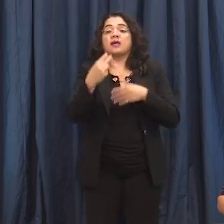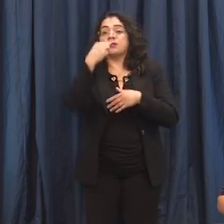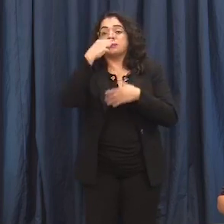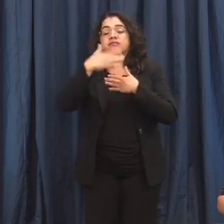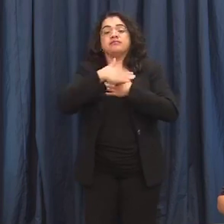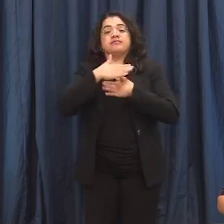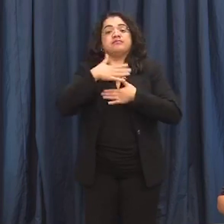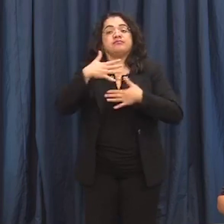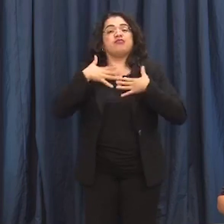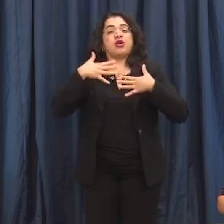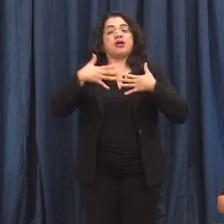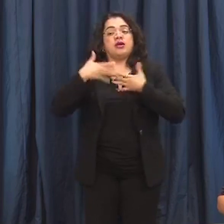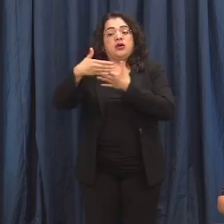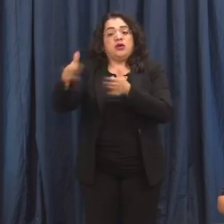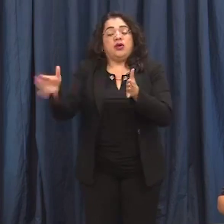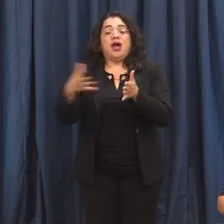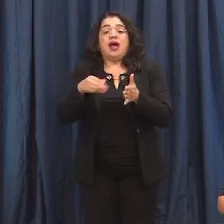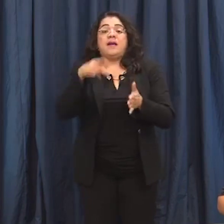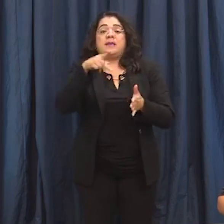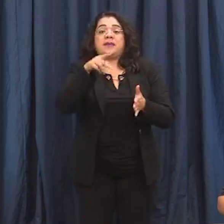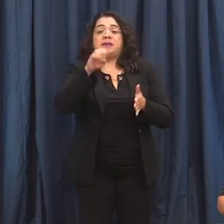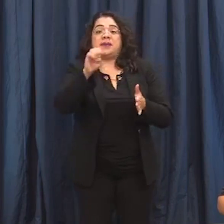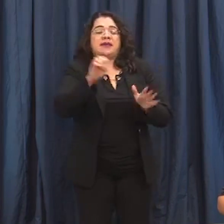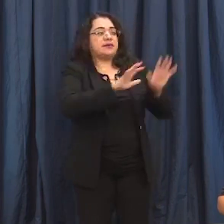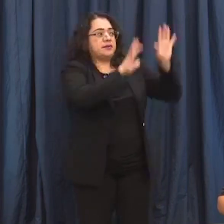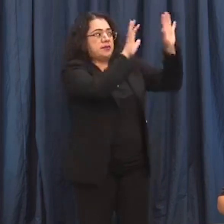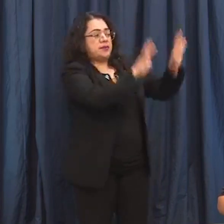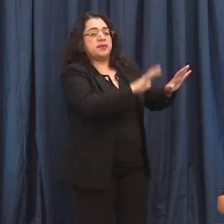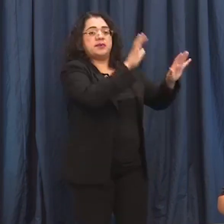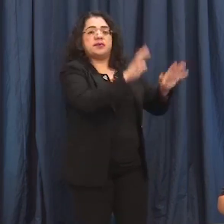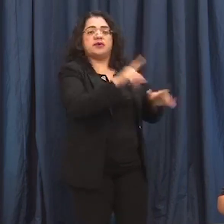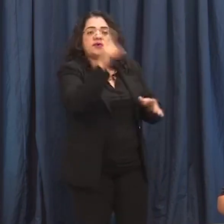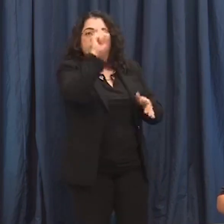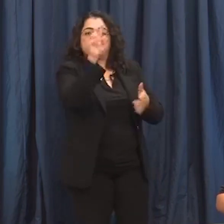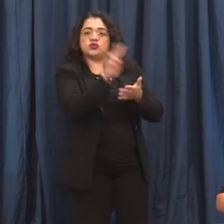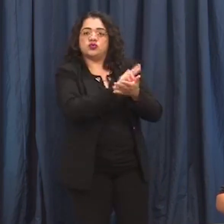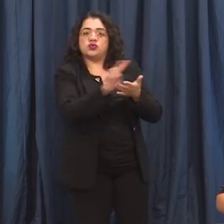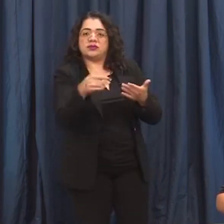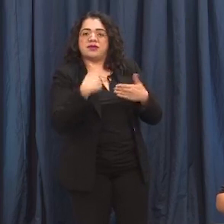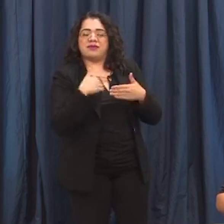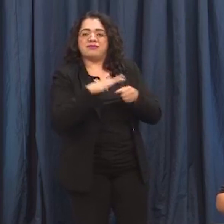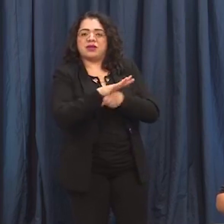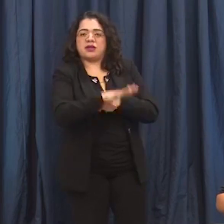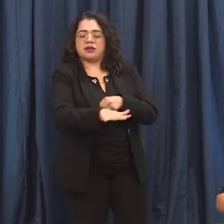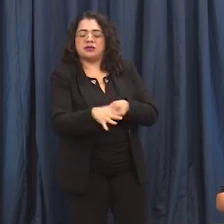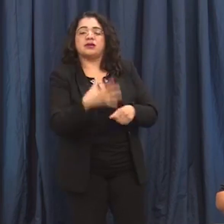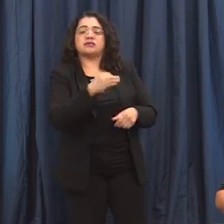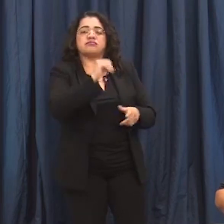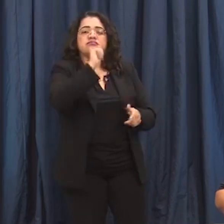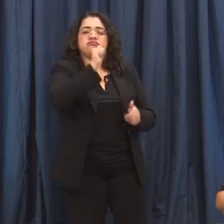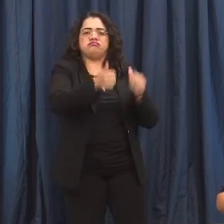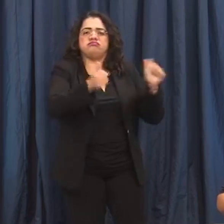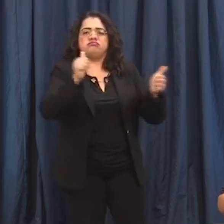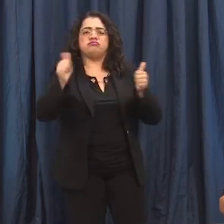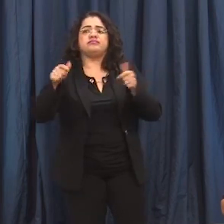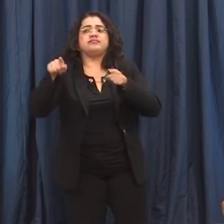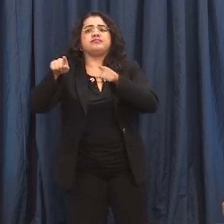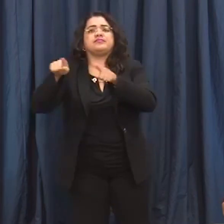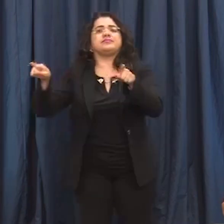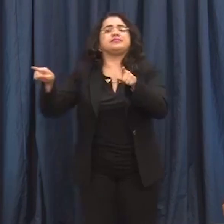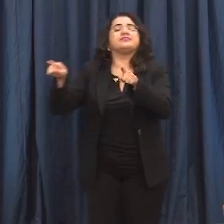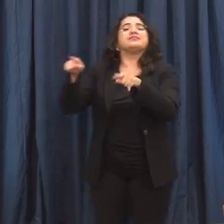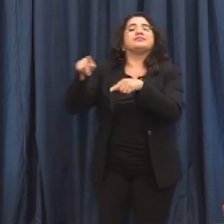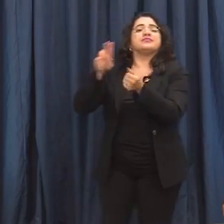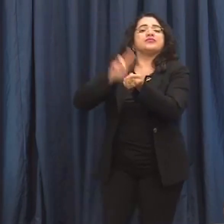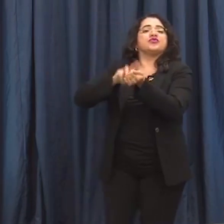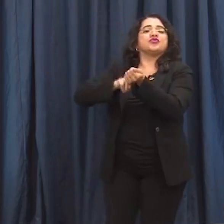ventiladores y el PPE, esté a capacidad para la atención médica. Y instalaciones de enfermería especializada, que ha sido